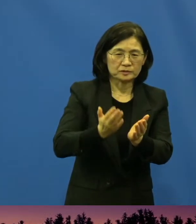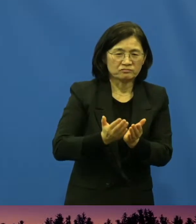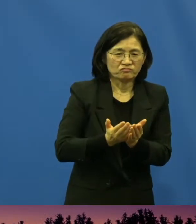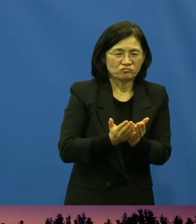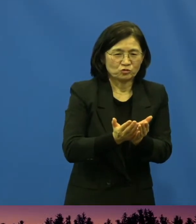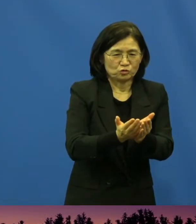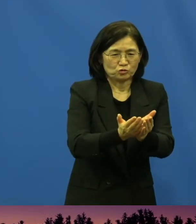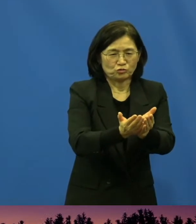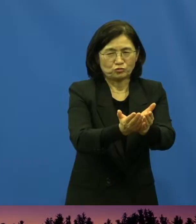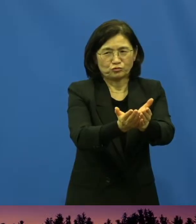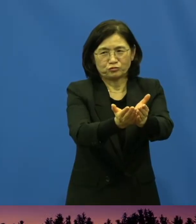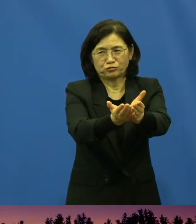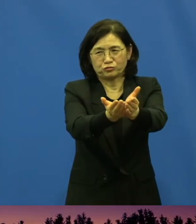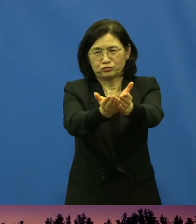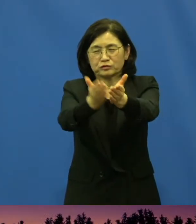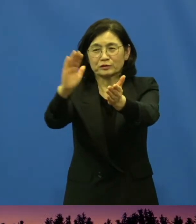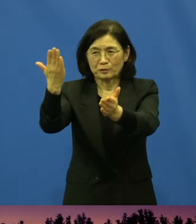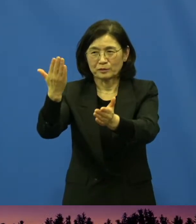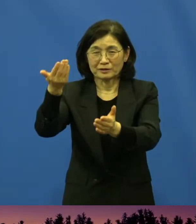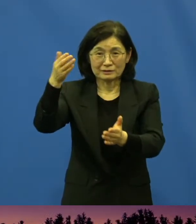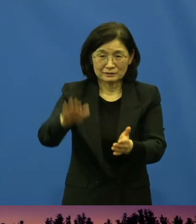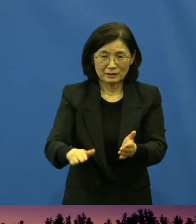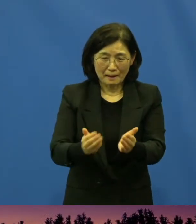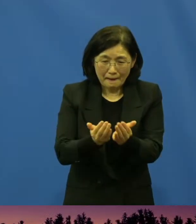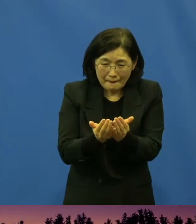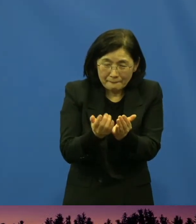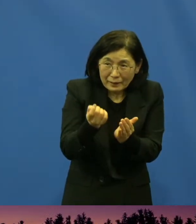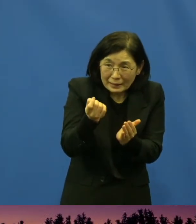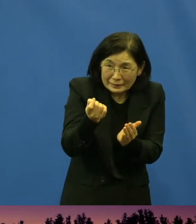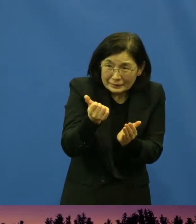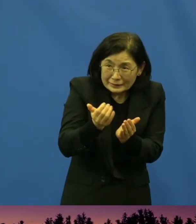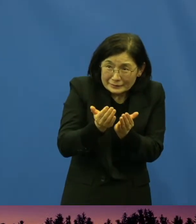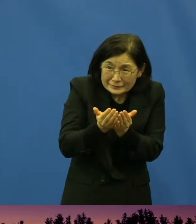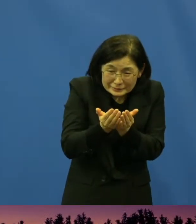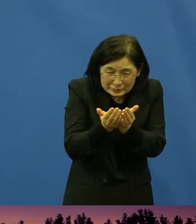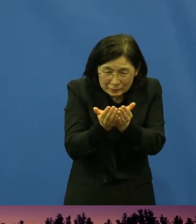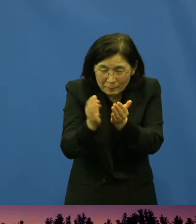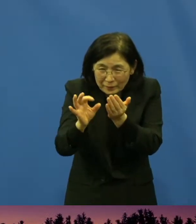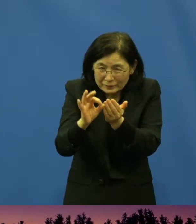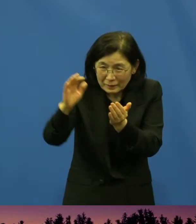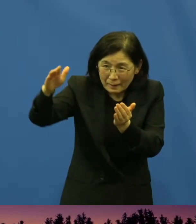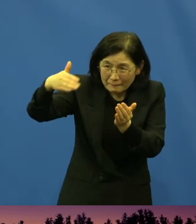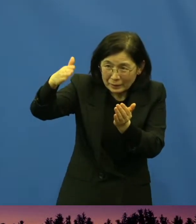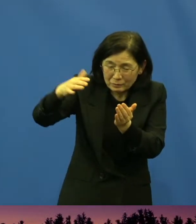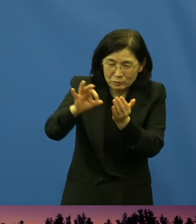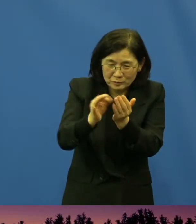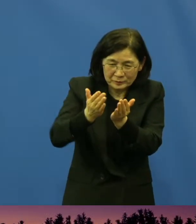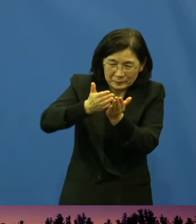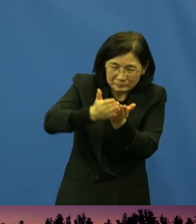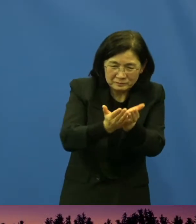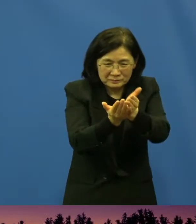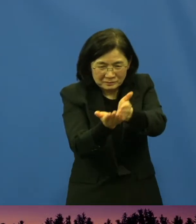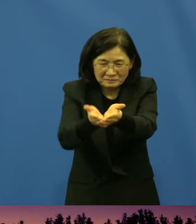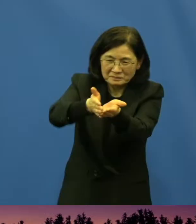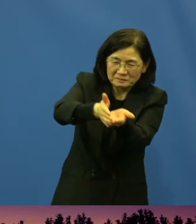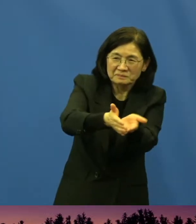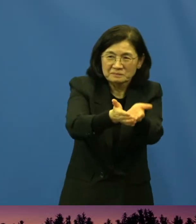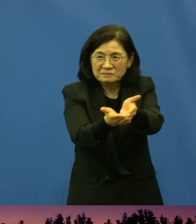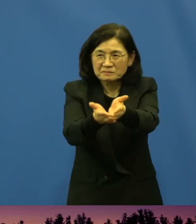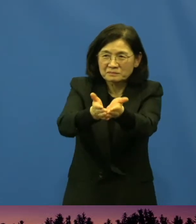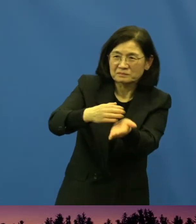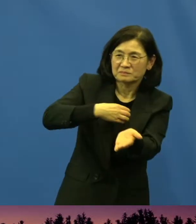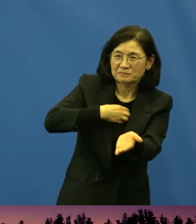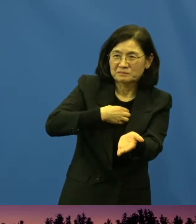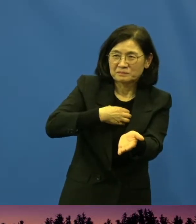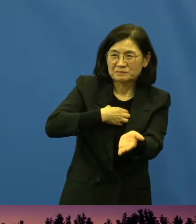크면, 배가 작으면요, 바람만 약간 불어도 나가면 안 돼요. 여러분, 장애물 경기를 보세요. 실력이